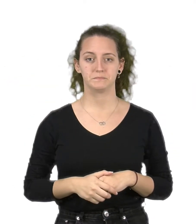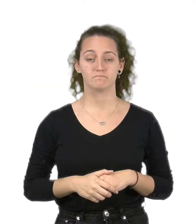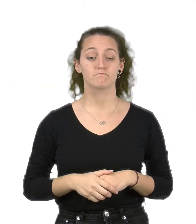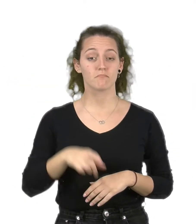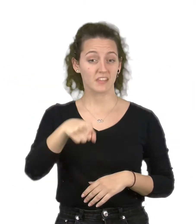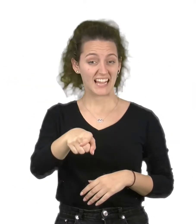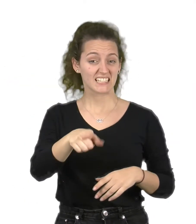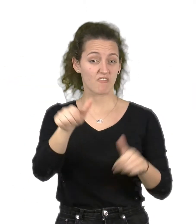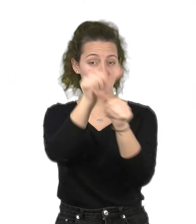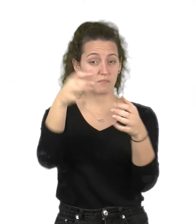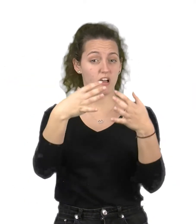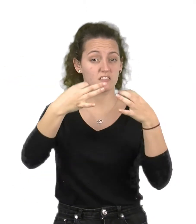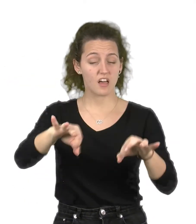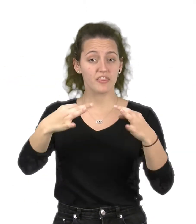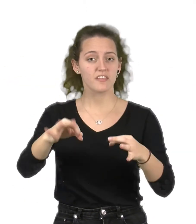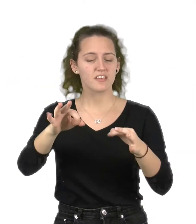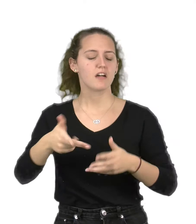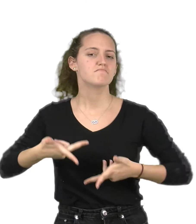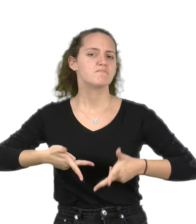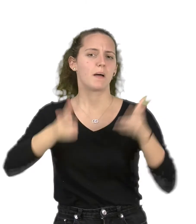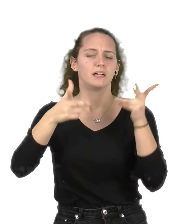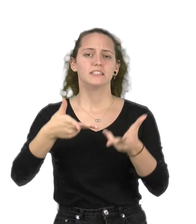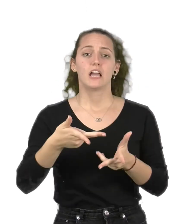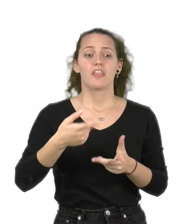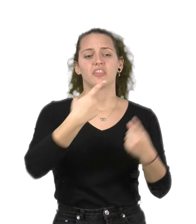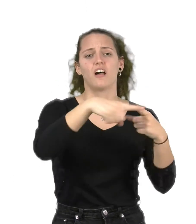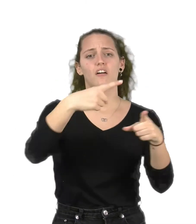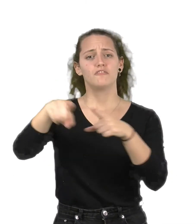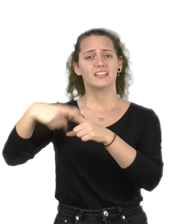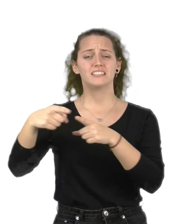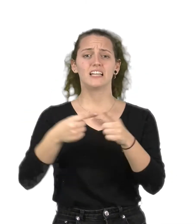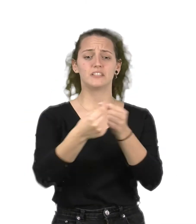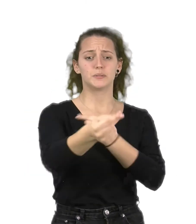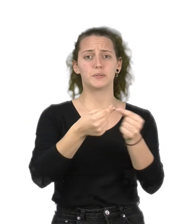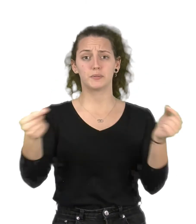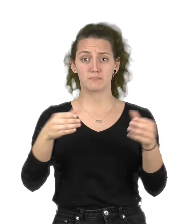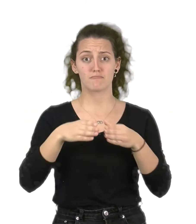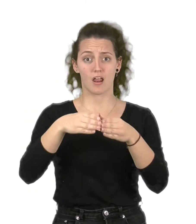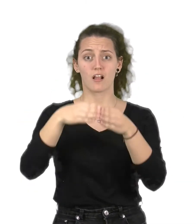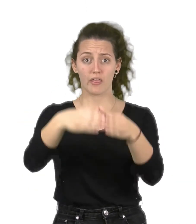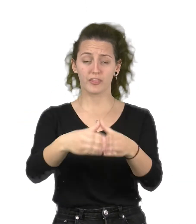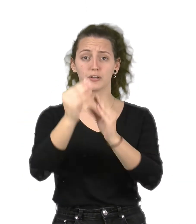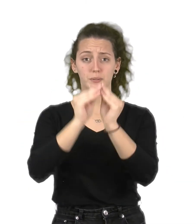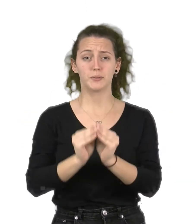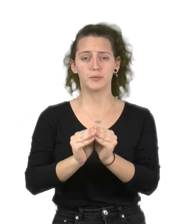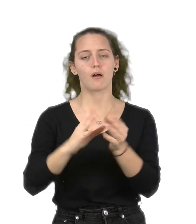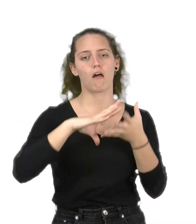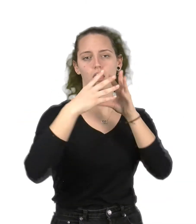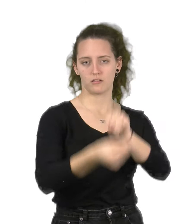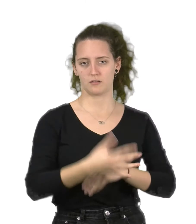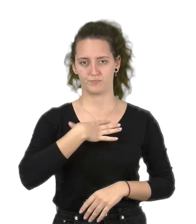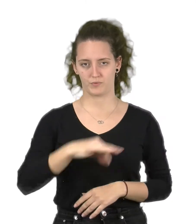Esta simplicidad permitía adaptarlos fácilmente a las diferentes dimensiones de las embarcaciones que se